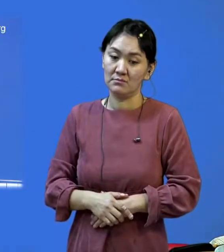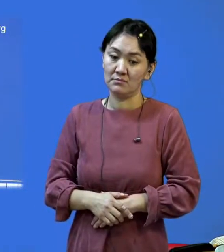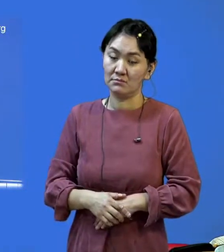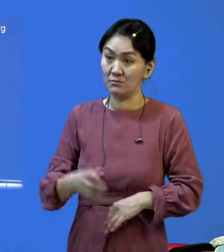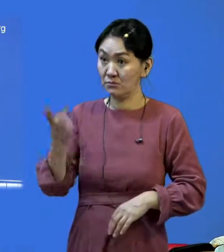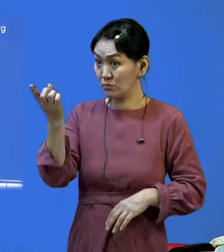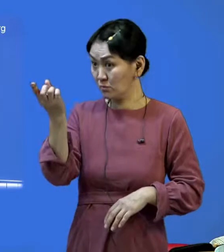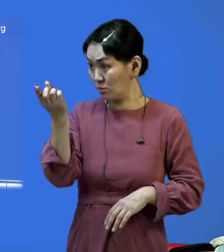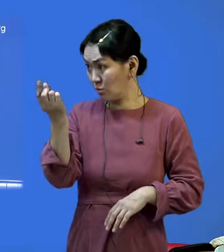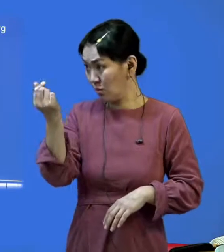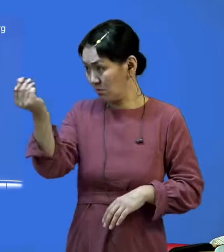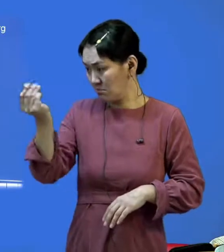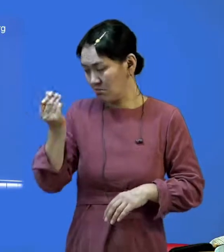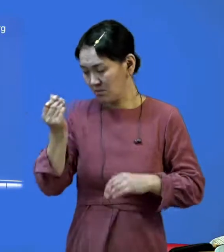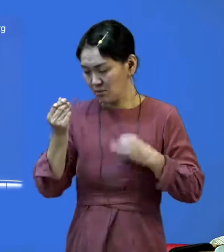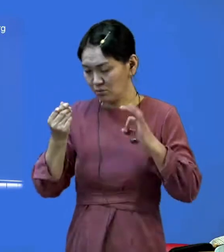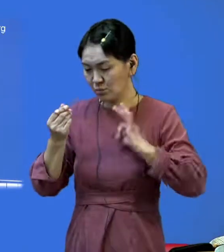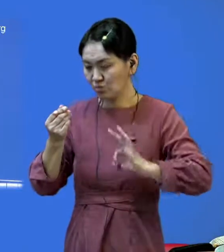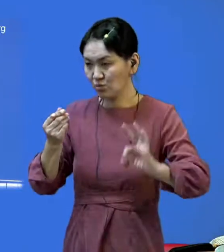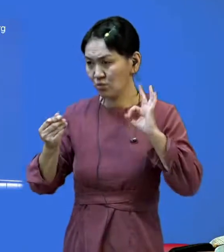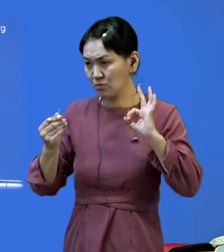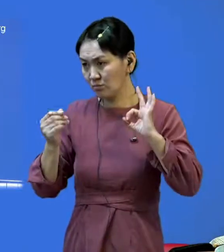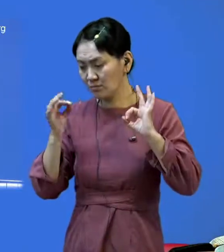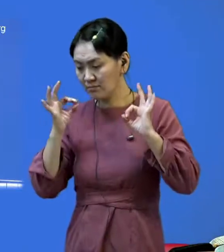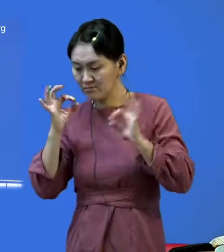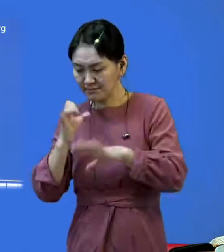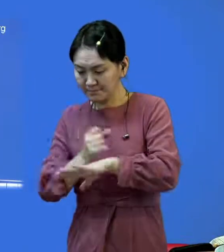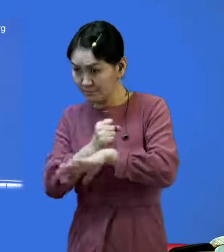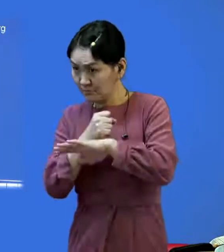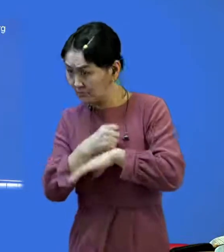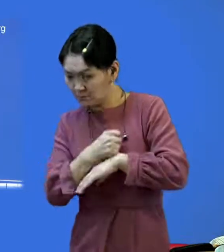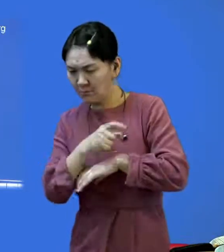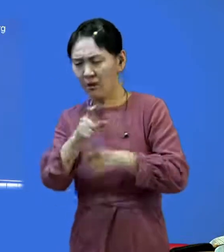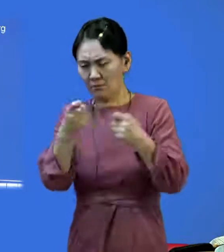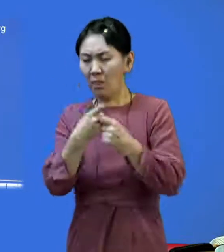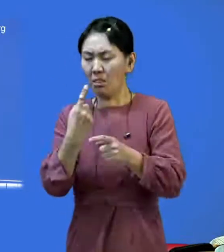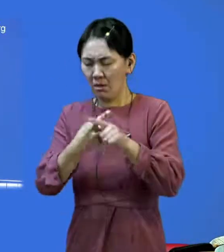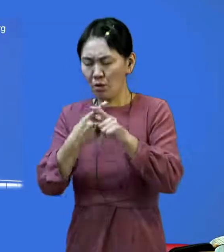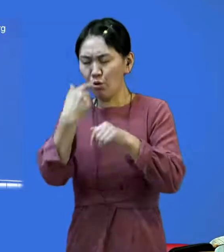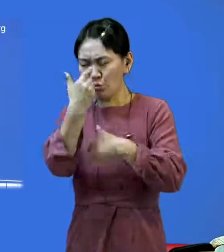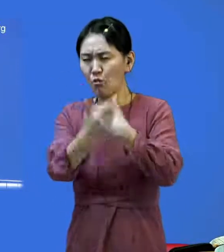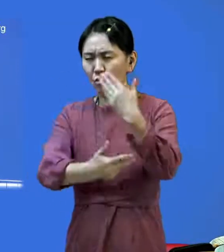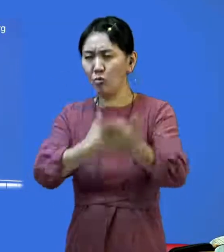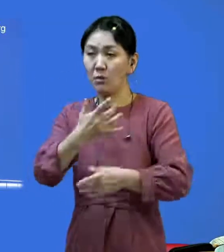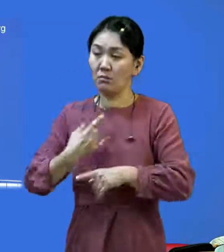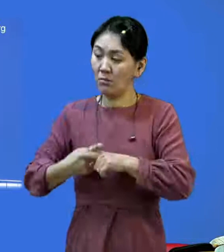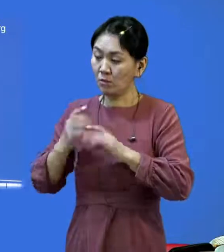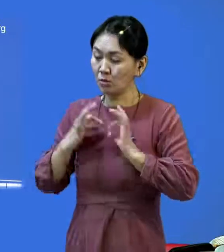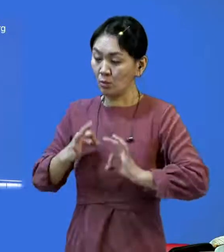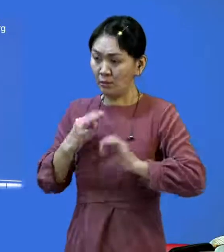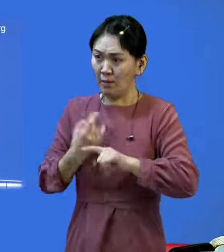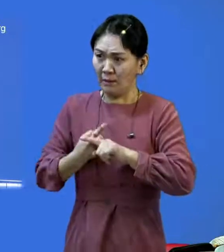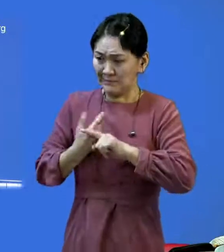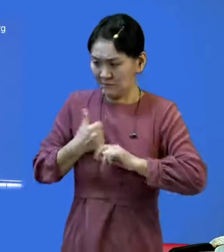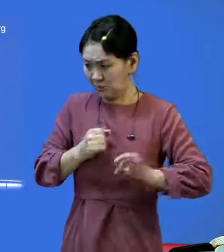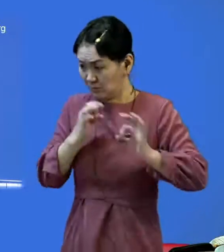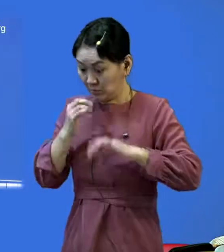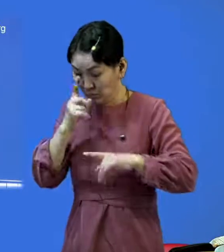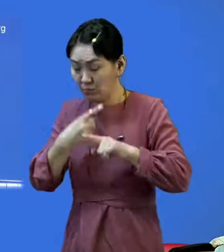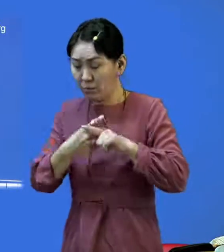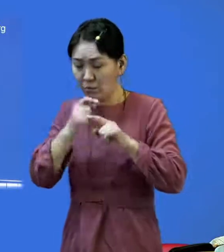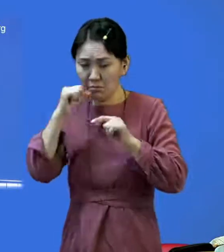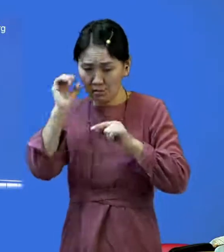Мөнгө яаж хэрэглэхээ мэдэх юм бол бурхан тэ мэ илүү өгнө. Илүү өгөх юм бол илүү сайн хэрэглээл, илүү өгөх юм бол илүү сайн